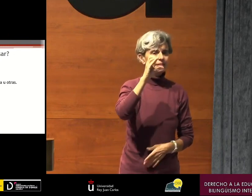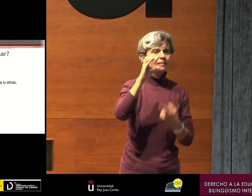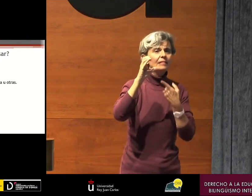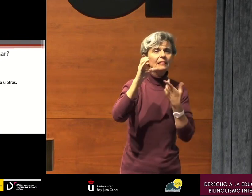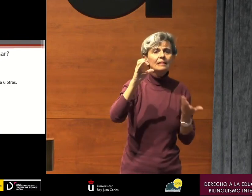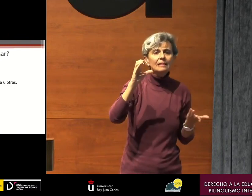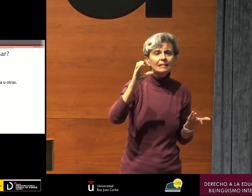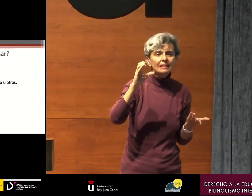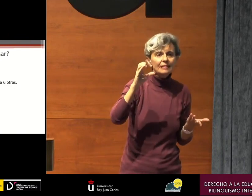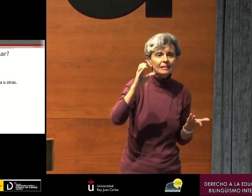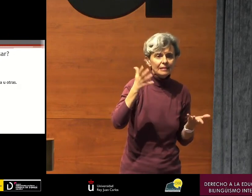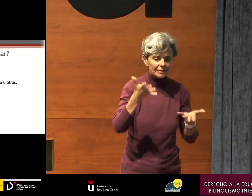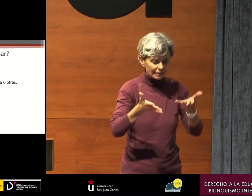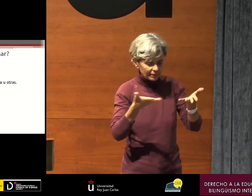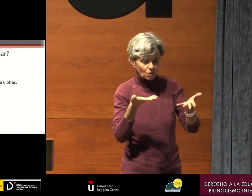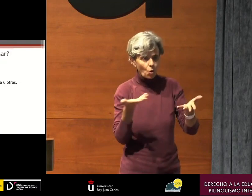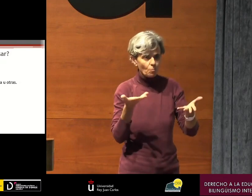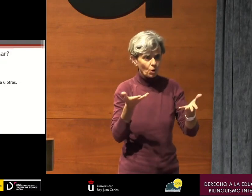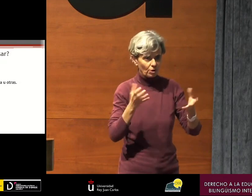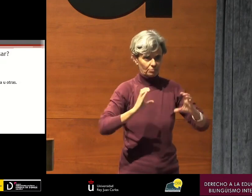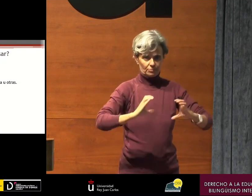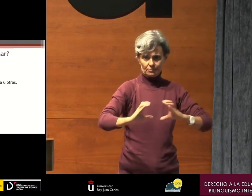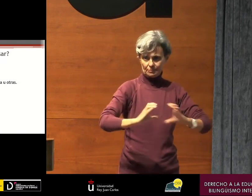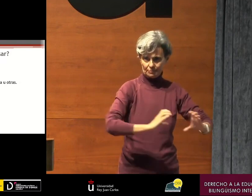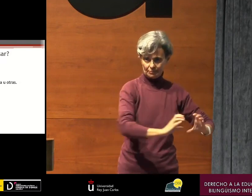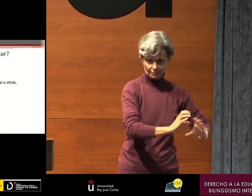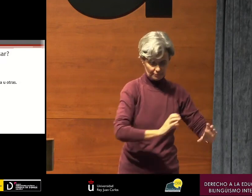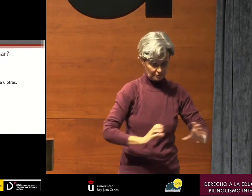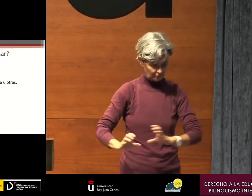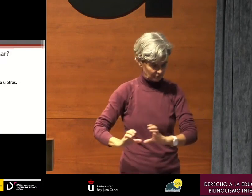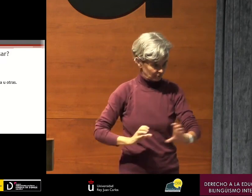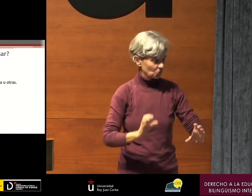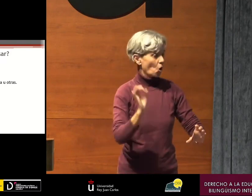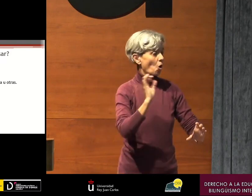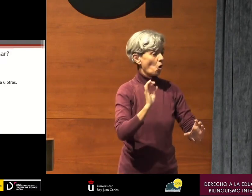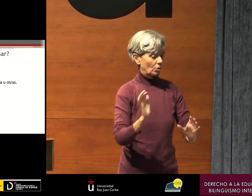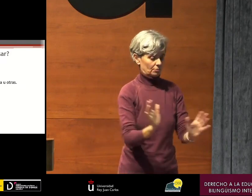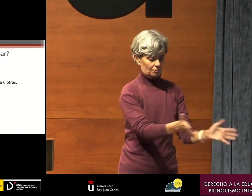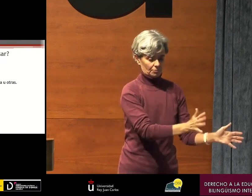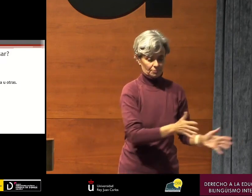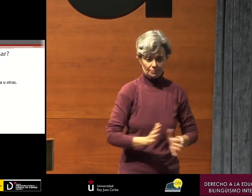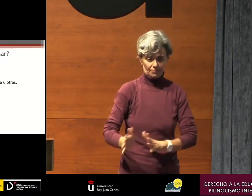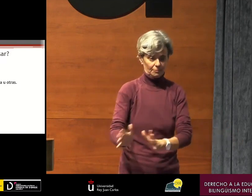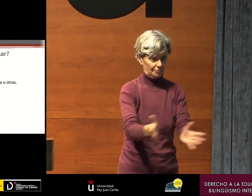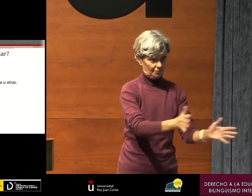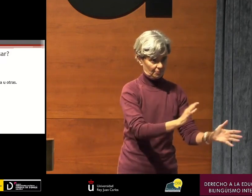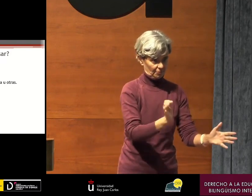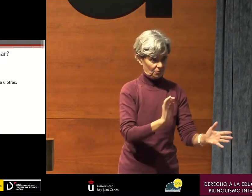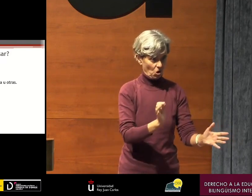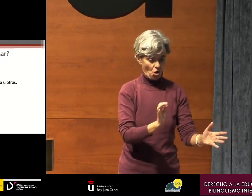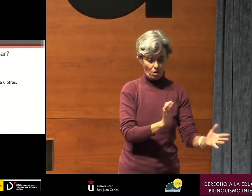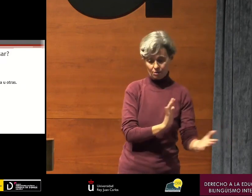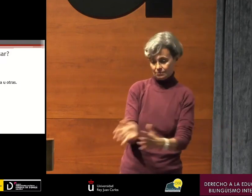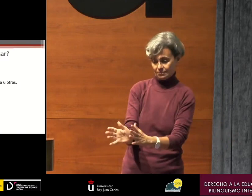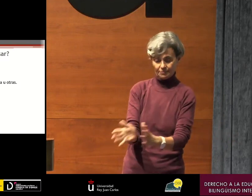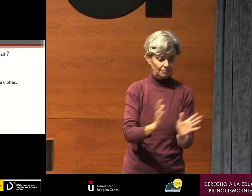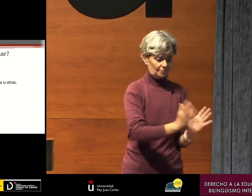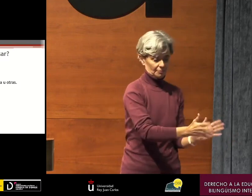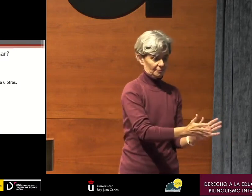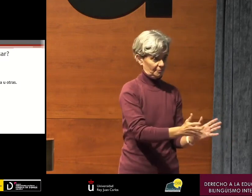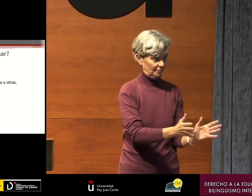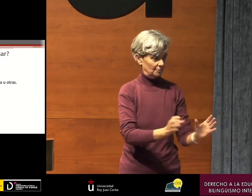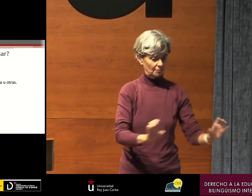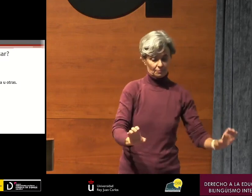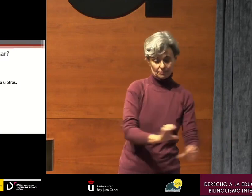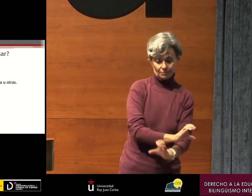Evidentemente la definición de la RAE parte de la lengua castellana, pero cuando nos referimos a la lengua de signos, ¿a qué nos referimos? Nos referimos a esto,